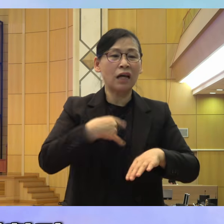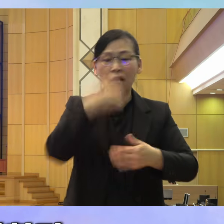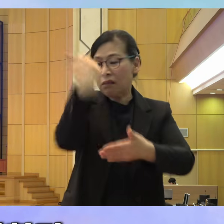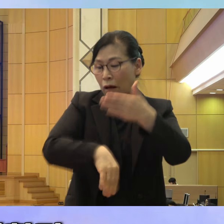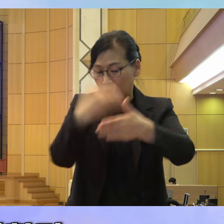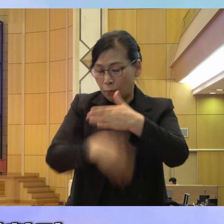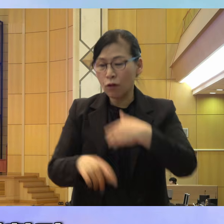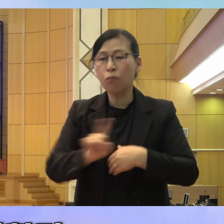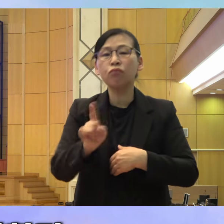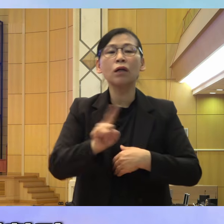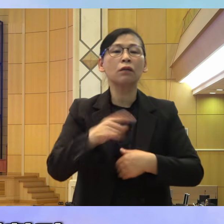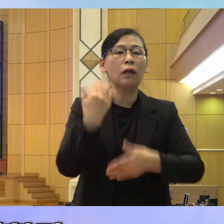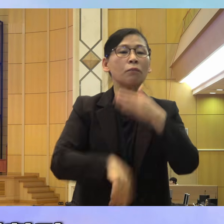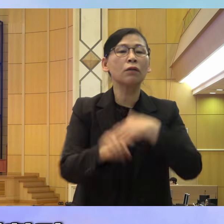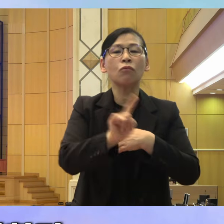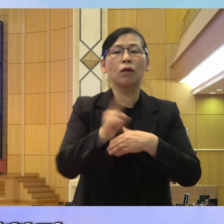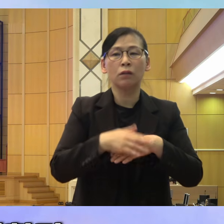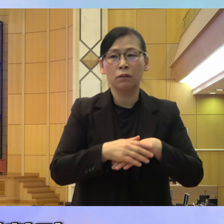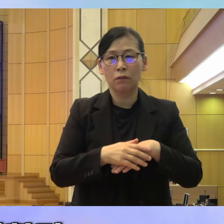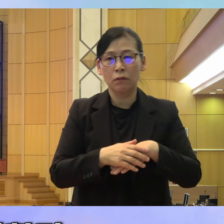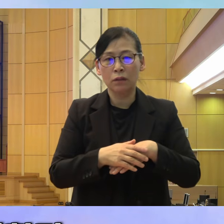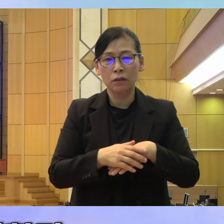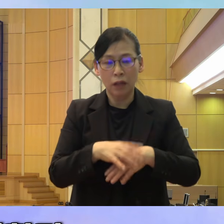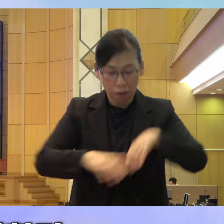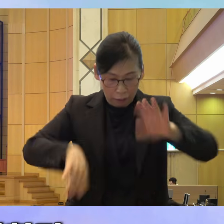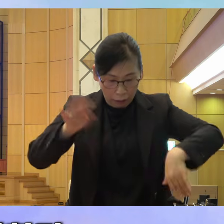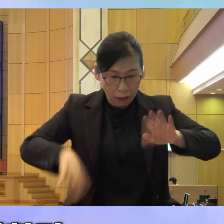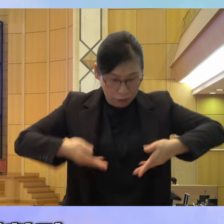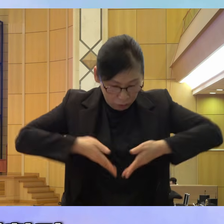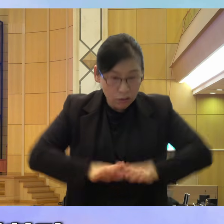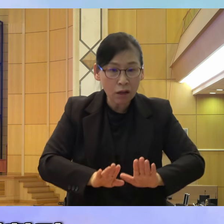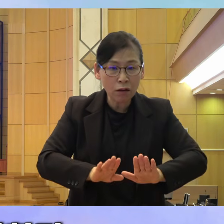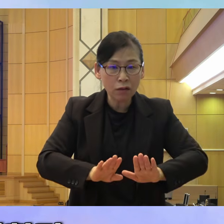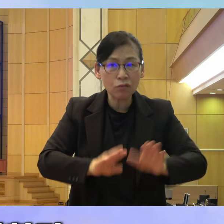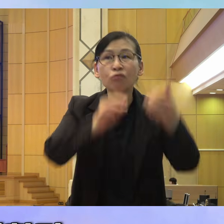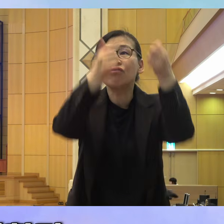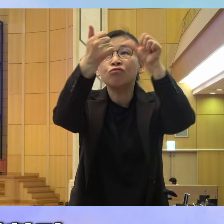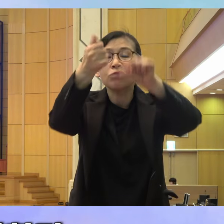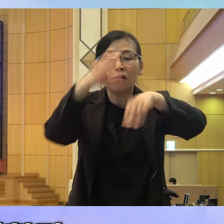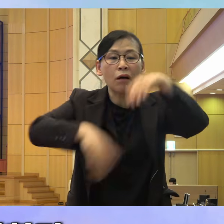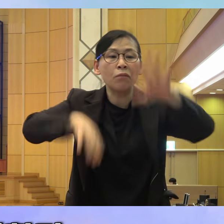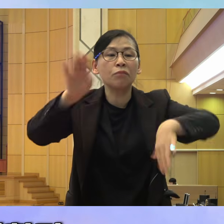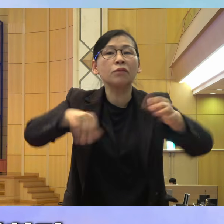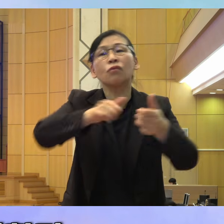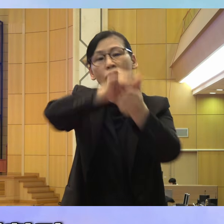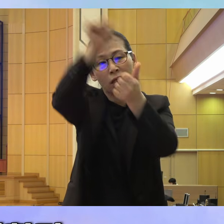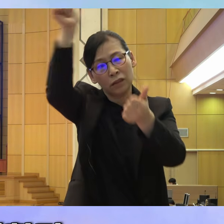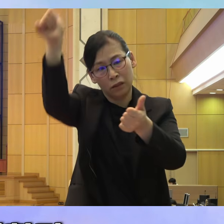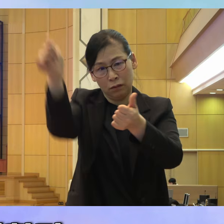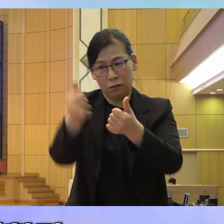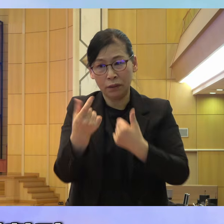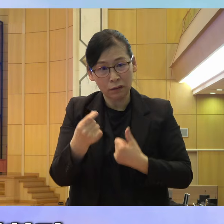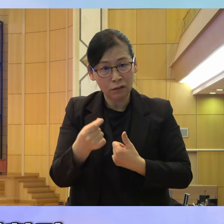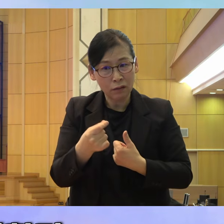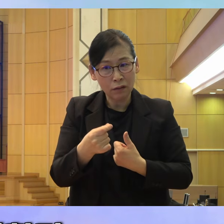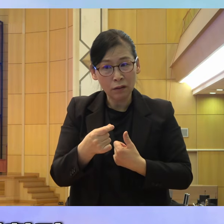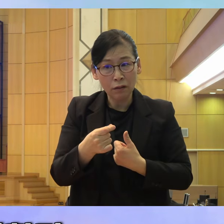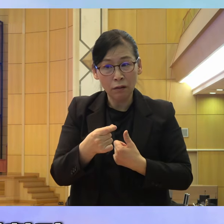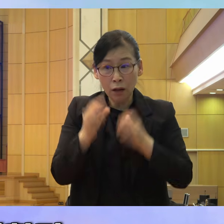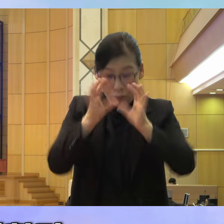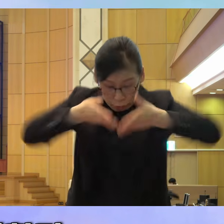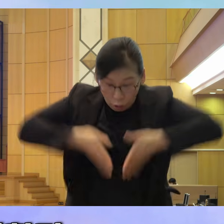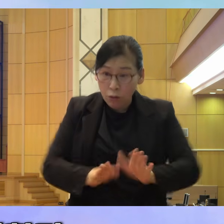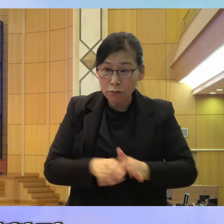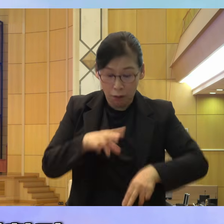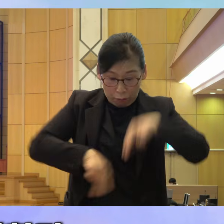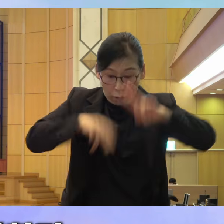남는 게 무엇이 있냐 이거예요. 빈손으로 왔다 빈손으로 간다는 말이 딱 맞는 얘기입니다. 남는 건 아무것도